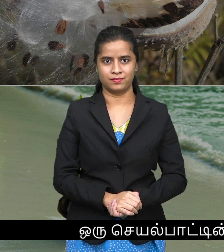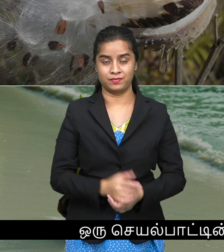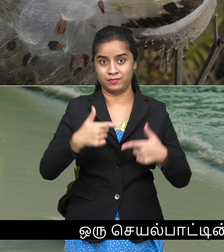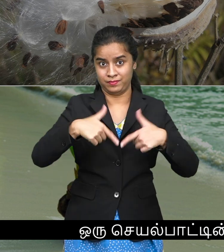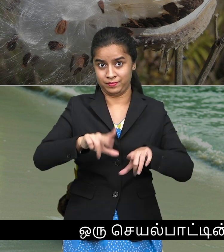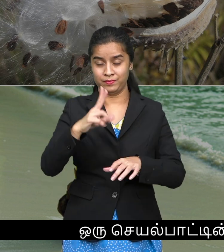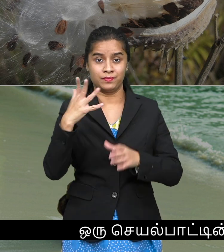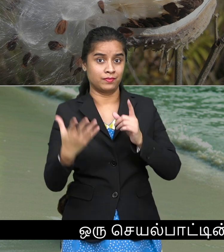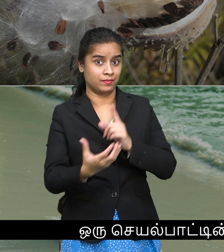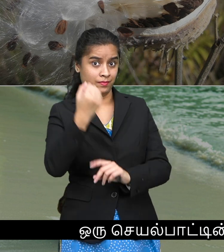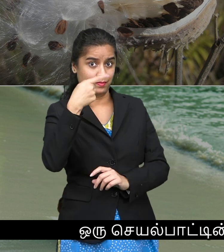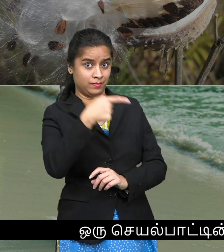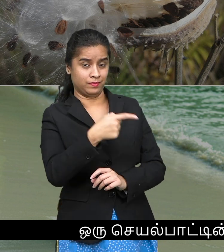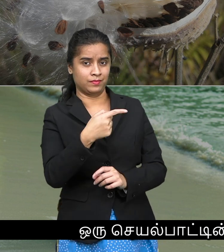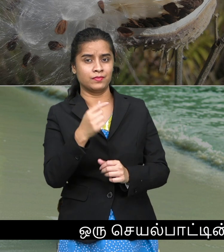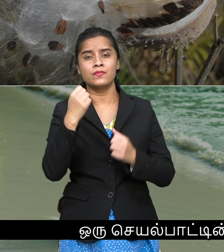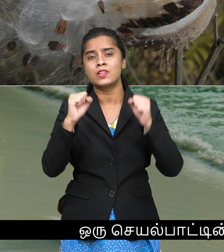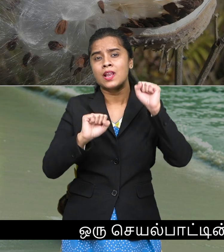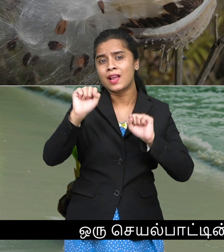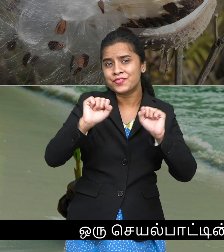ஒரு செயல்பாட்டின் மூலம் கண்டுபிடிப்போம்.